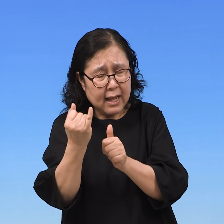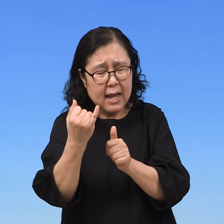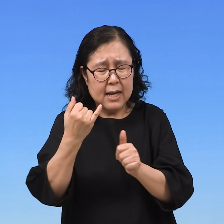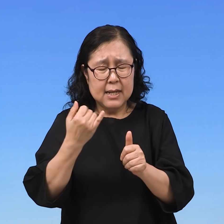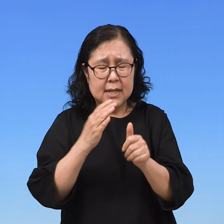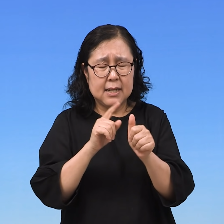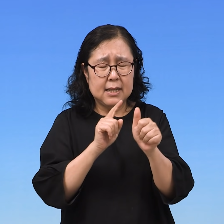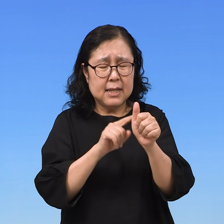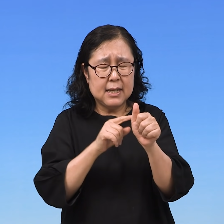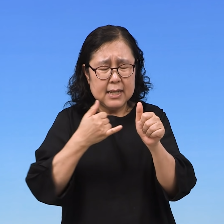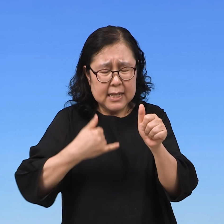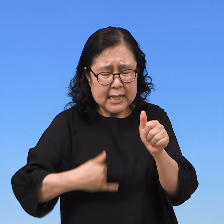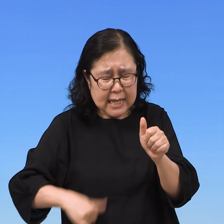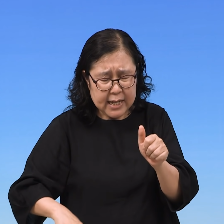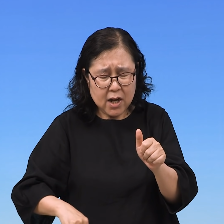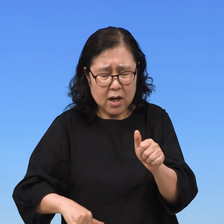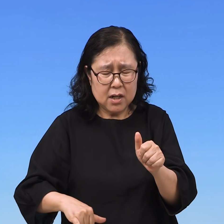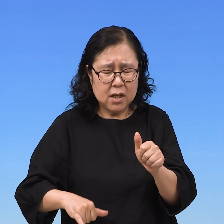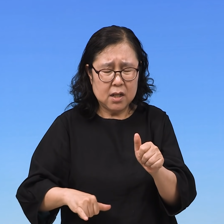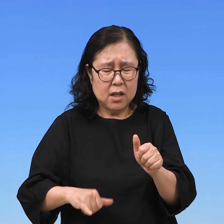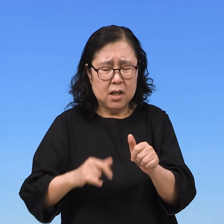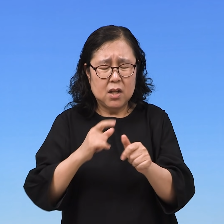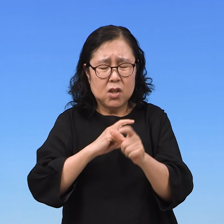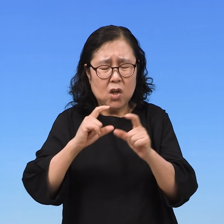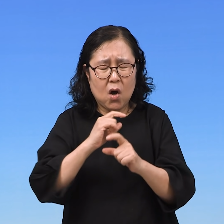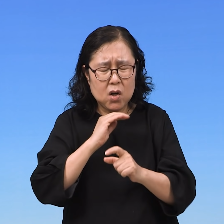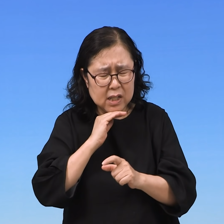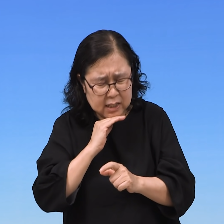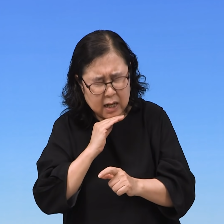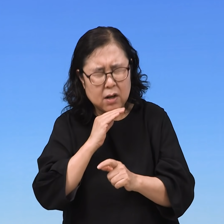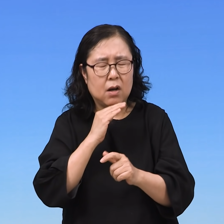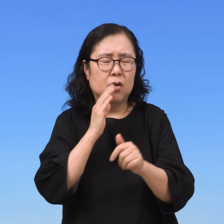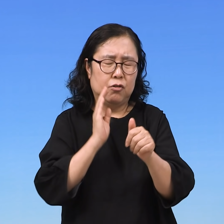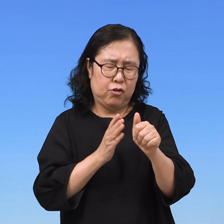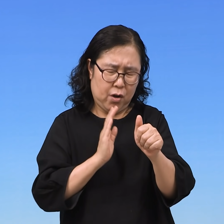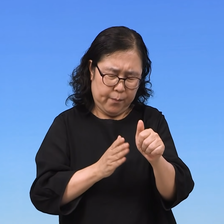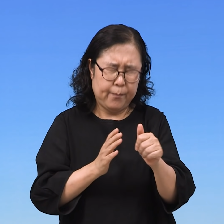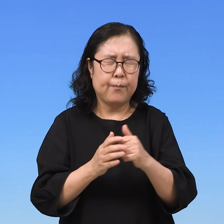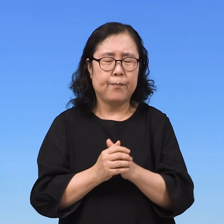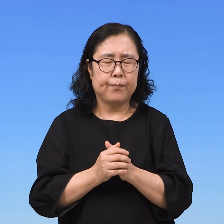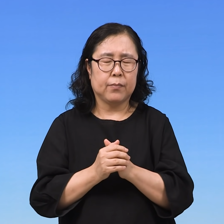아내를, 네 자녀들을 조금 더 기다려주지 않겠냐고.